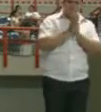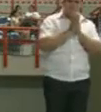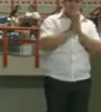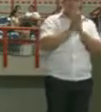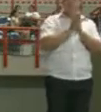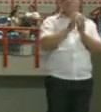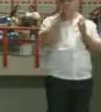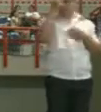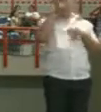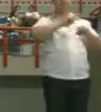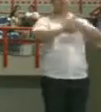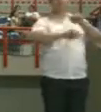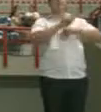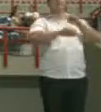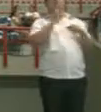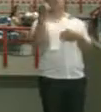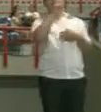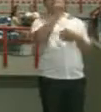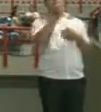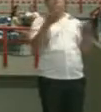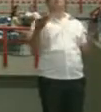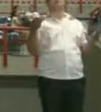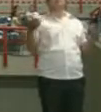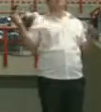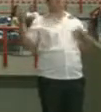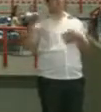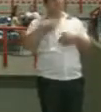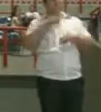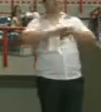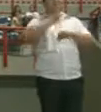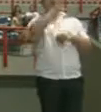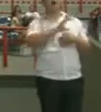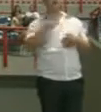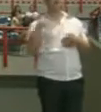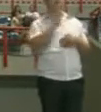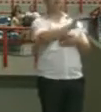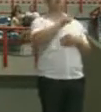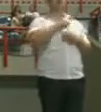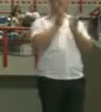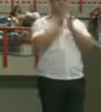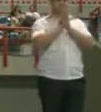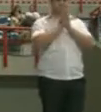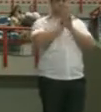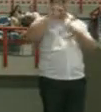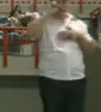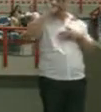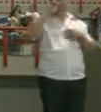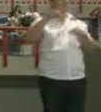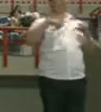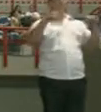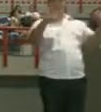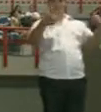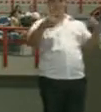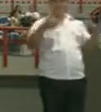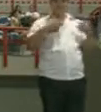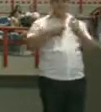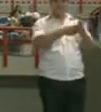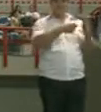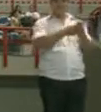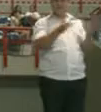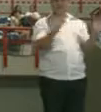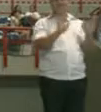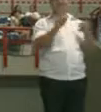Rezar para que ela consiga as coisas. Gente, eu sou católico, eu rezo todo dia. Mas se você não trabalhar e não lutar,